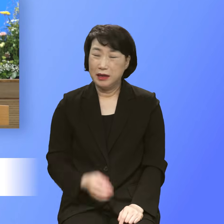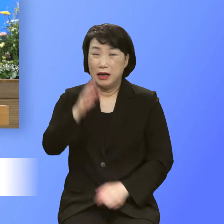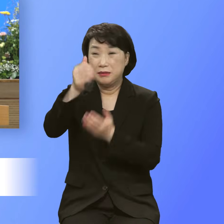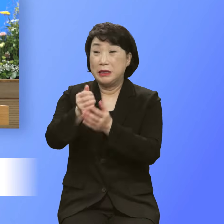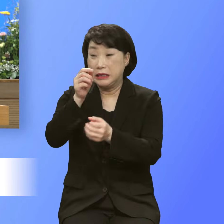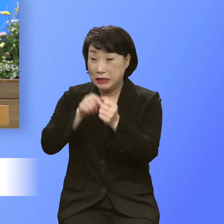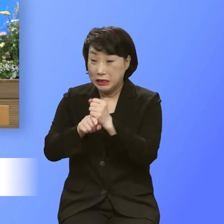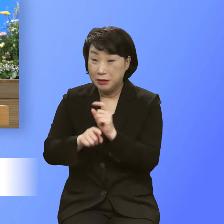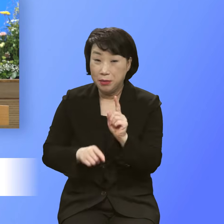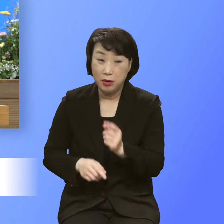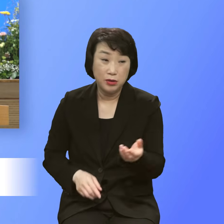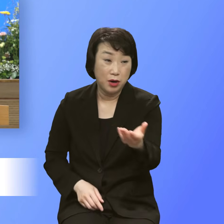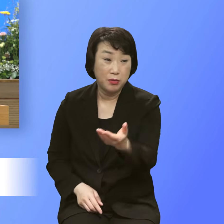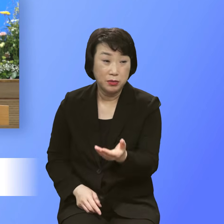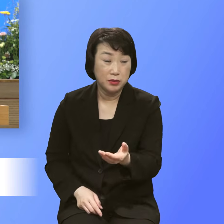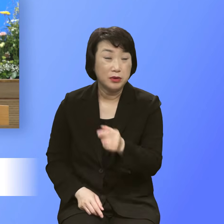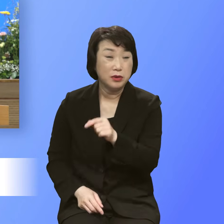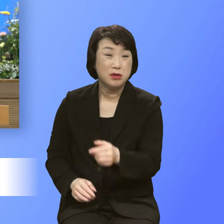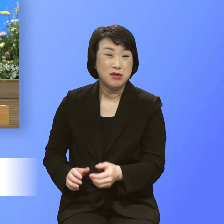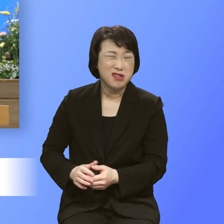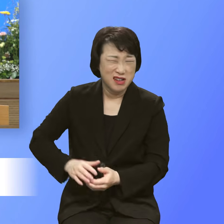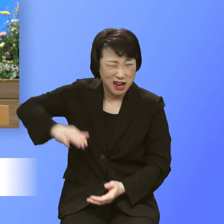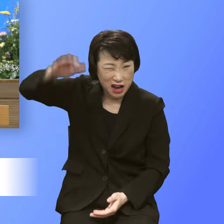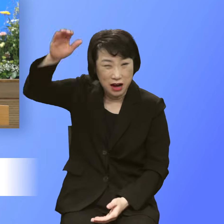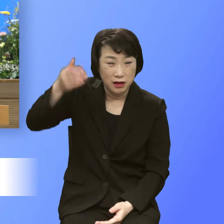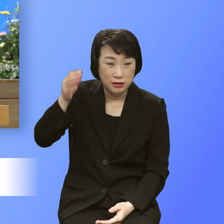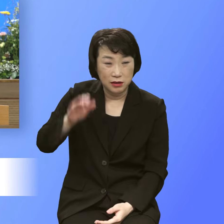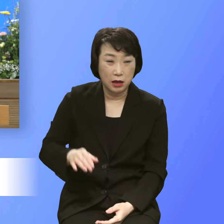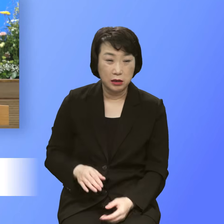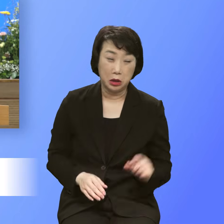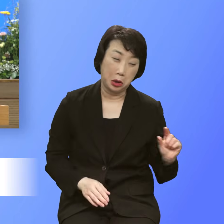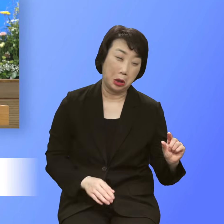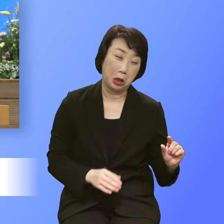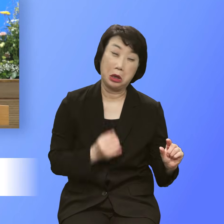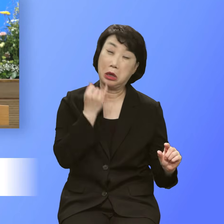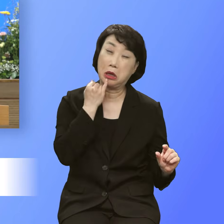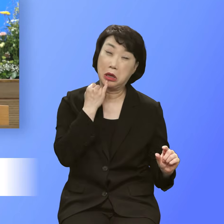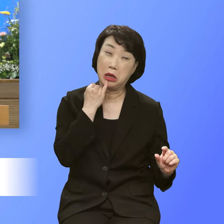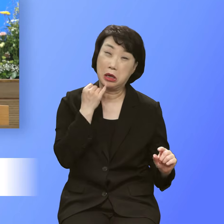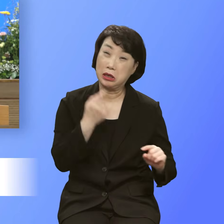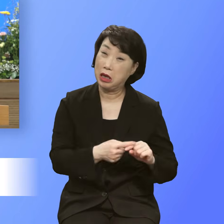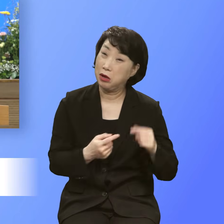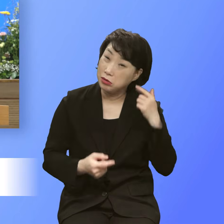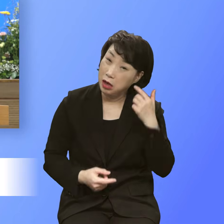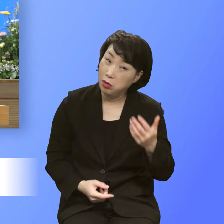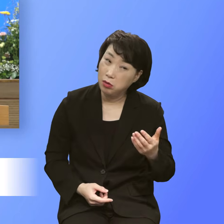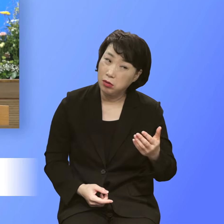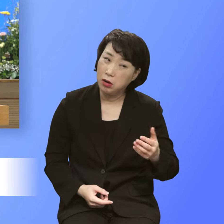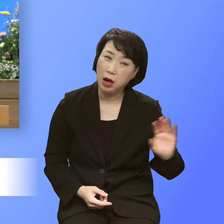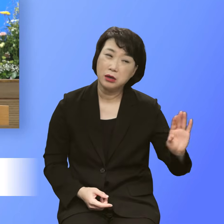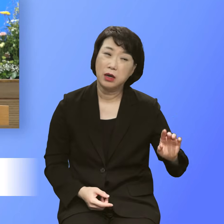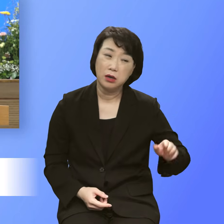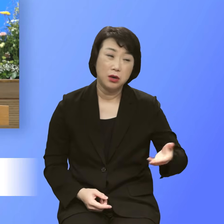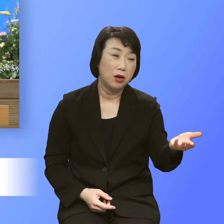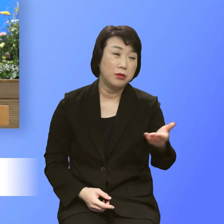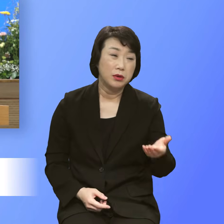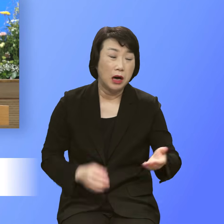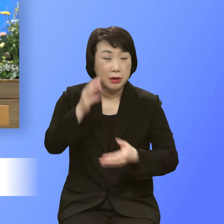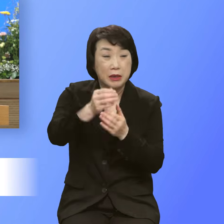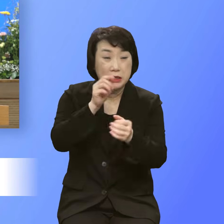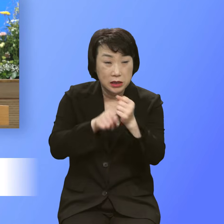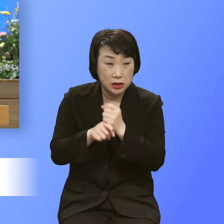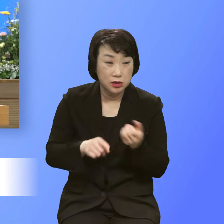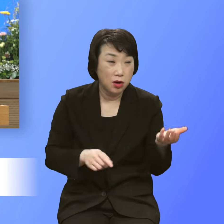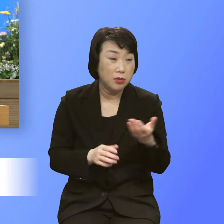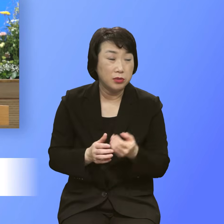하나님의 진리는 이만큼인데 나는 이만큼은 되지 않습니까? 왜 네가 스스로 하나님의